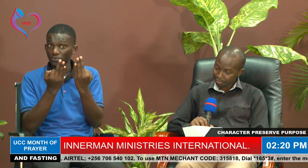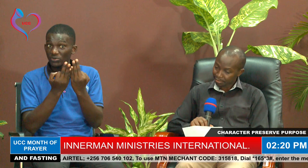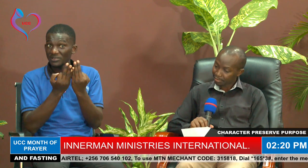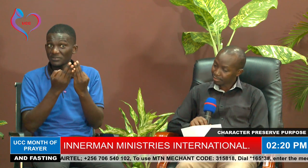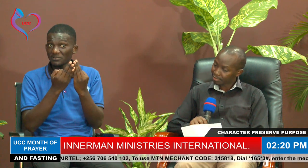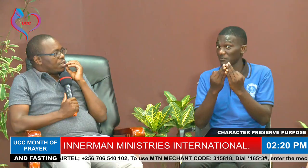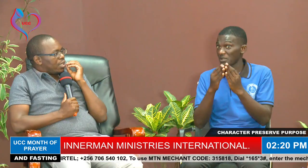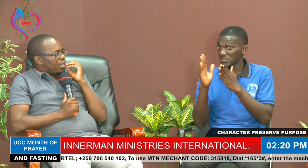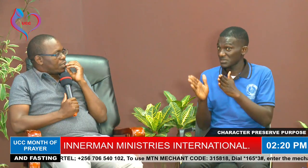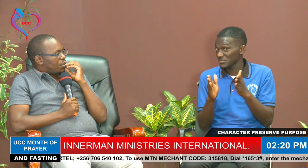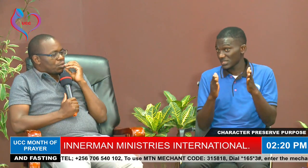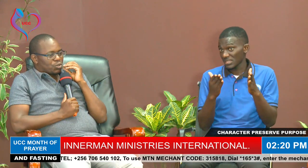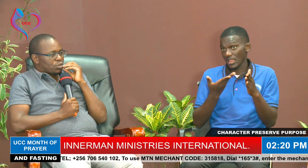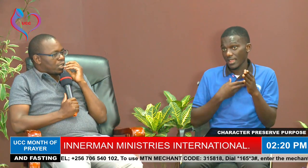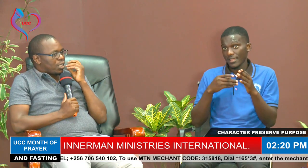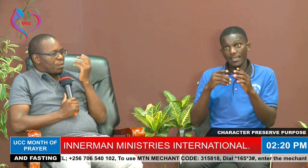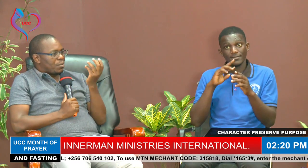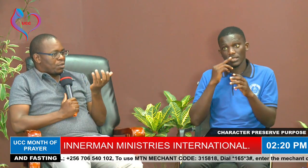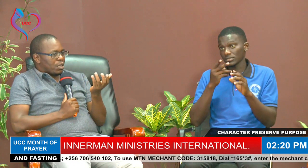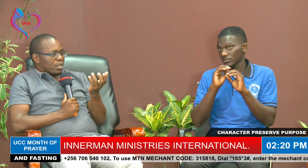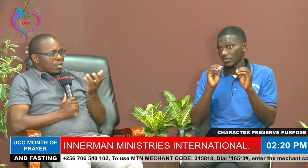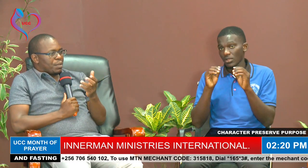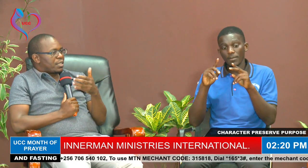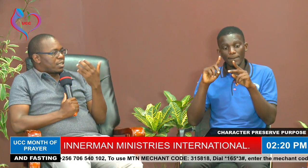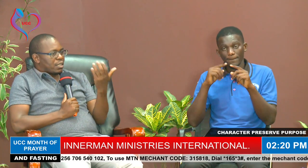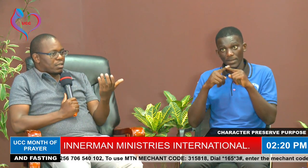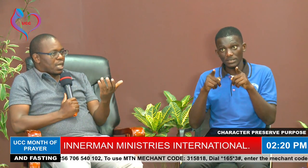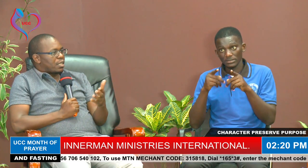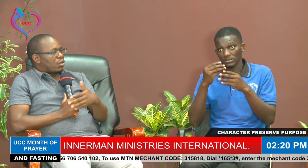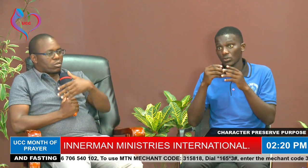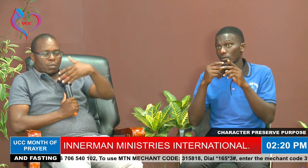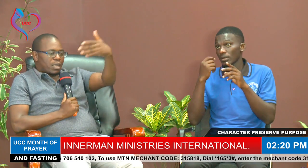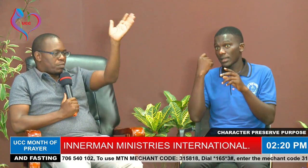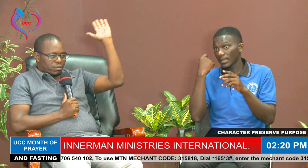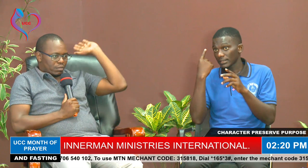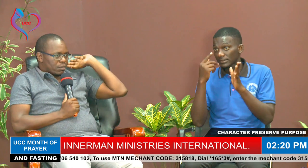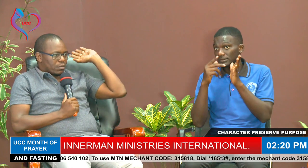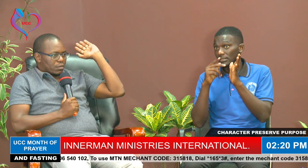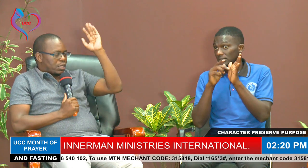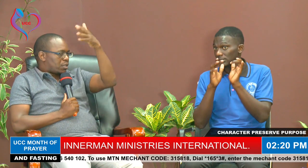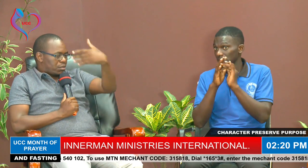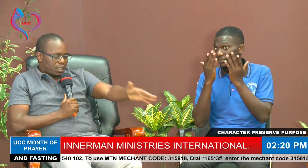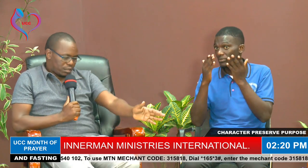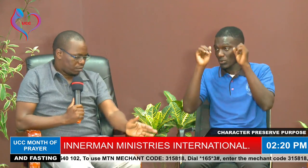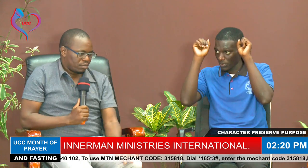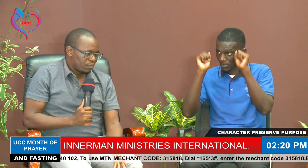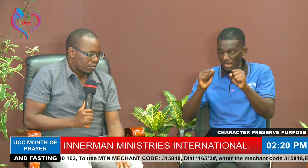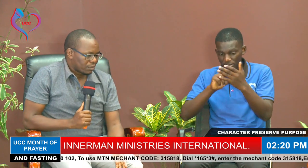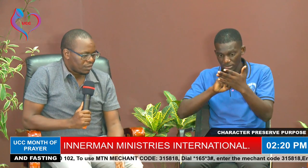kubiri. Echo kusotegera Bible. Basic. Tandika kusoma Bible. Just read. Tandika kusome.